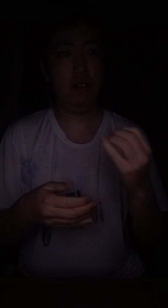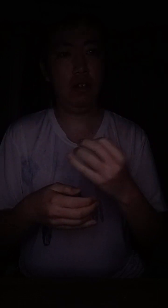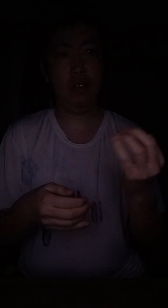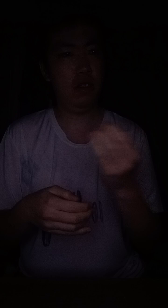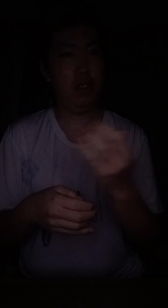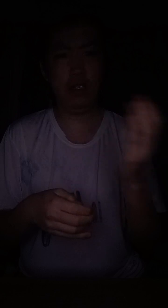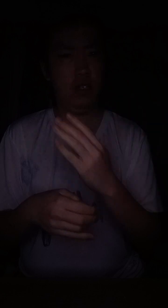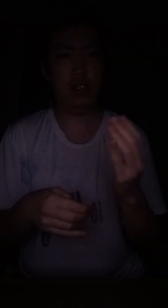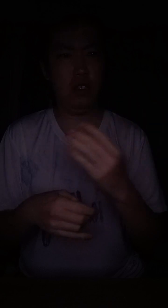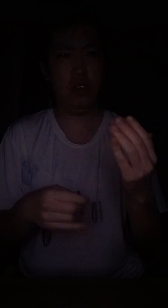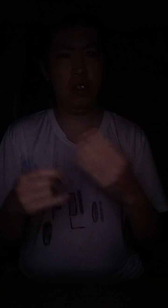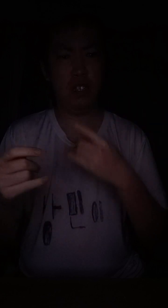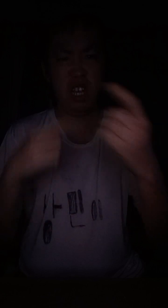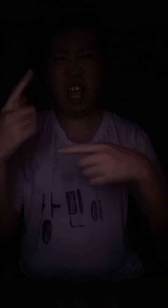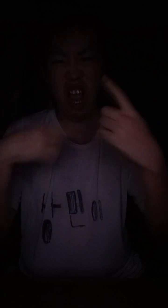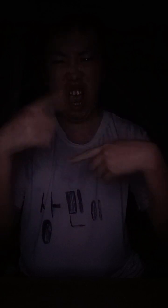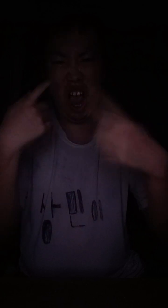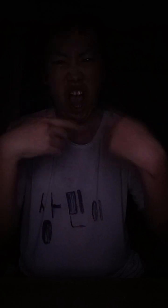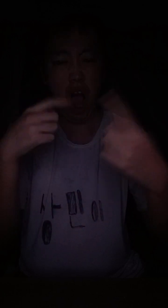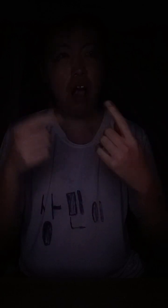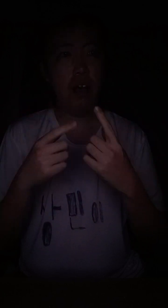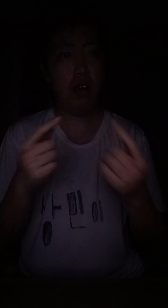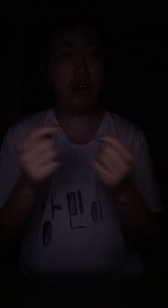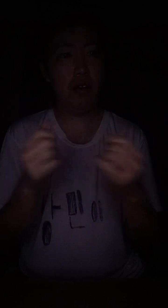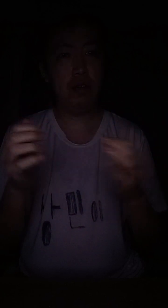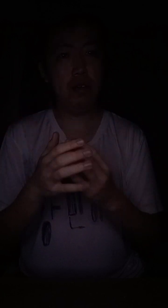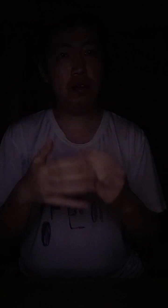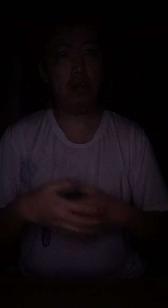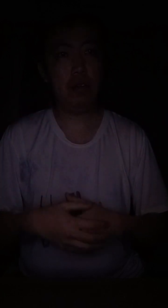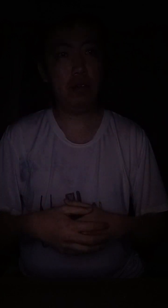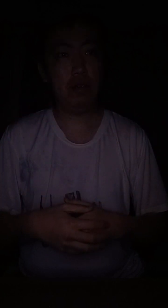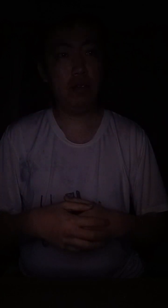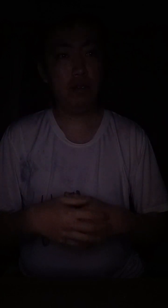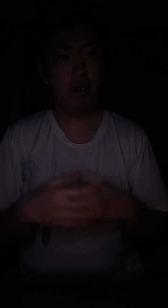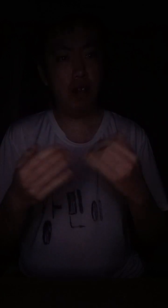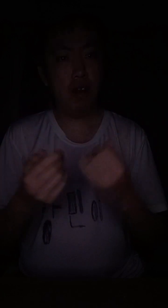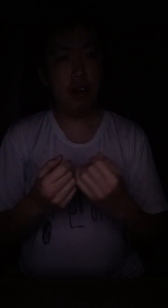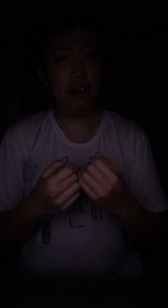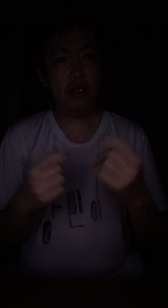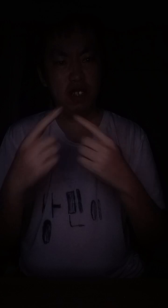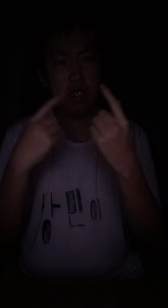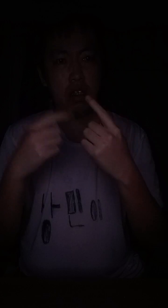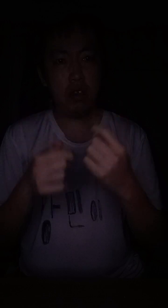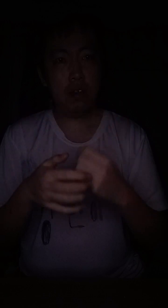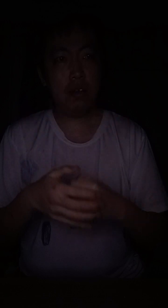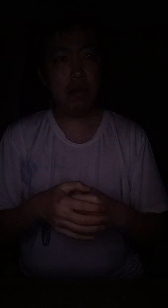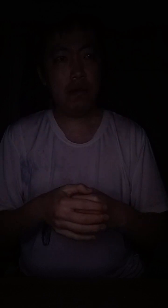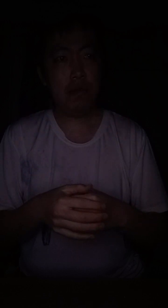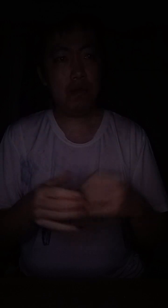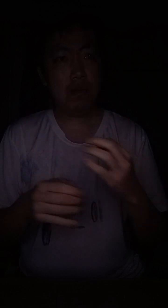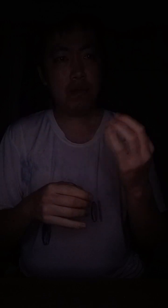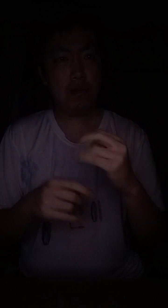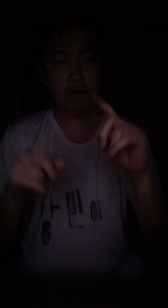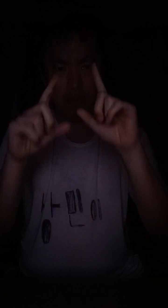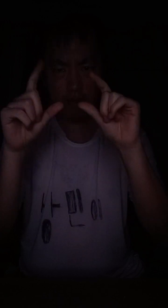했다, 안 찍었다고 막 소리 지르고 그러길래, 반항하고 그러길래 제가 그때 더 소리 질렀거든요. 이 남자 화장실에서 몰카